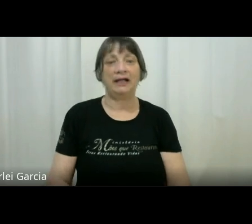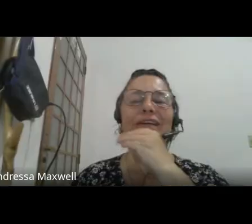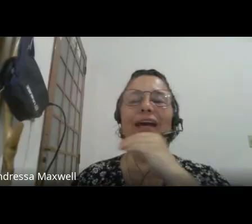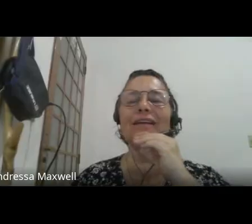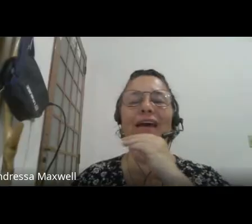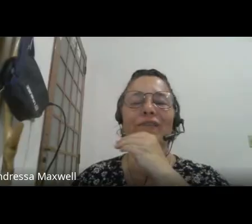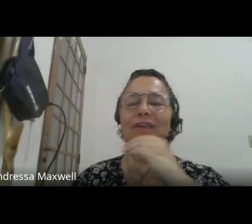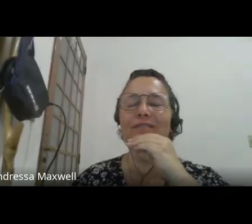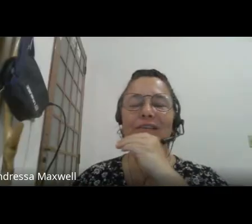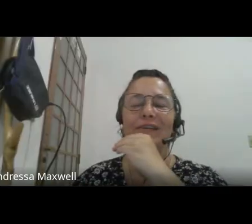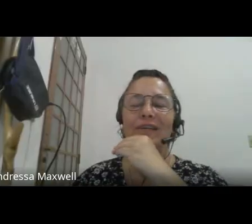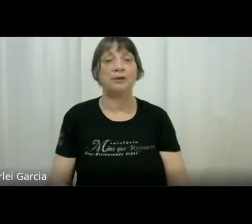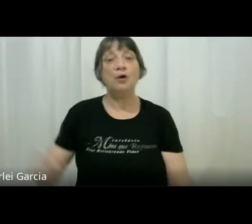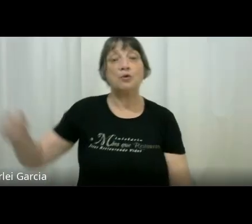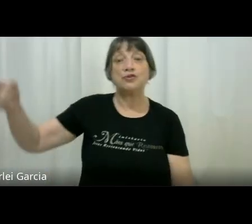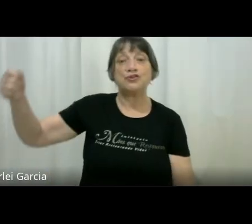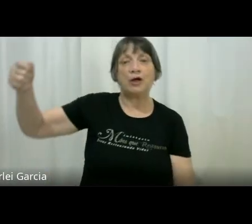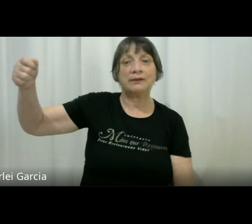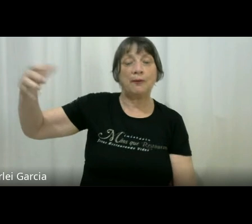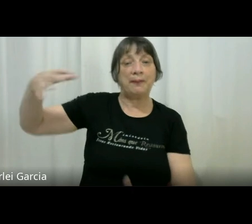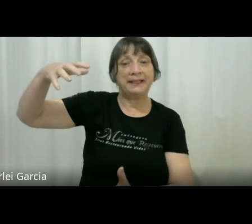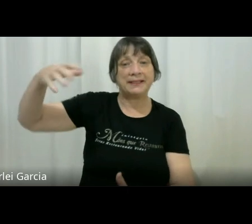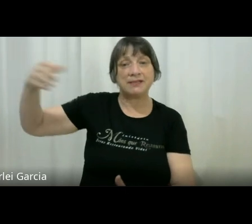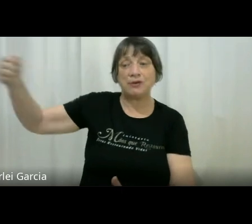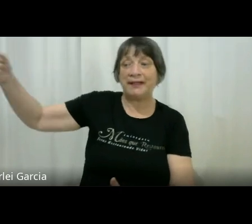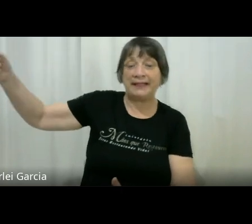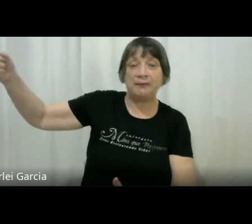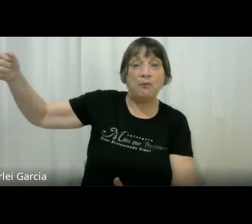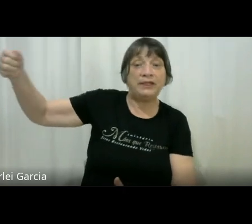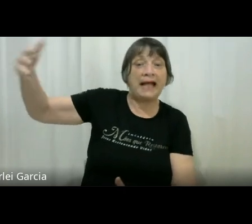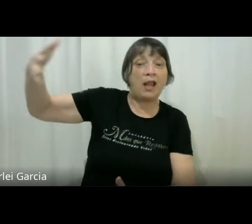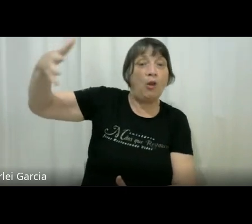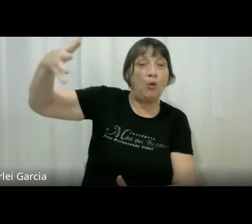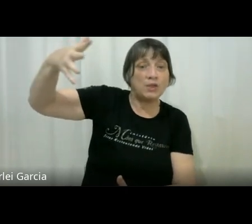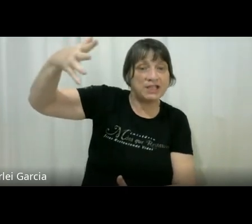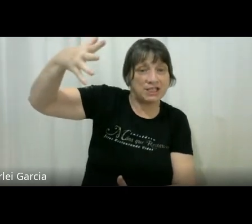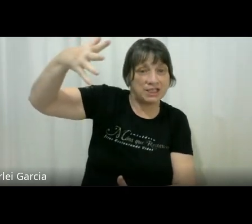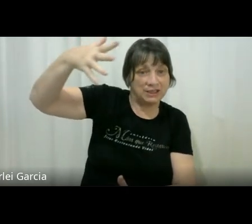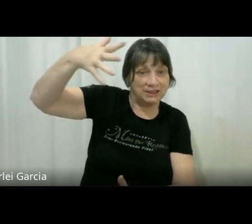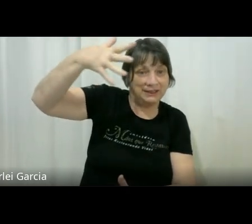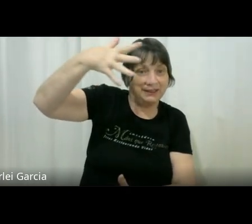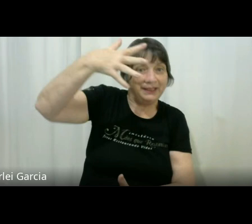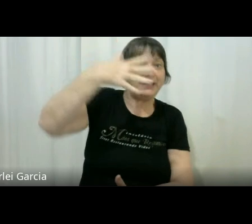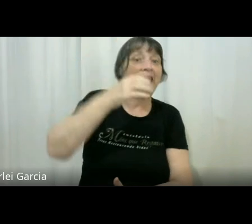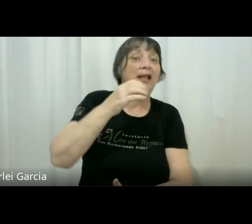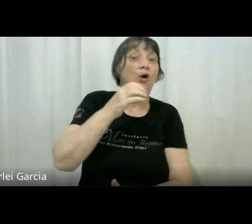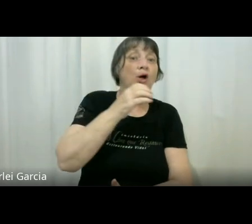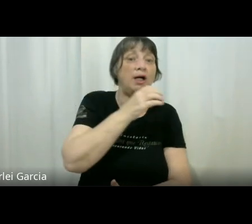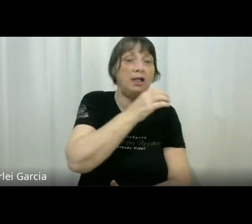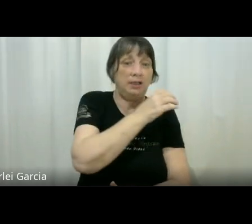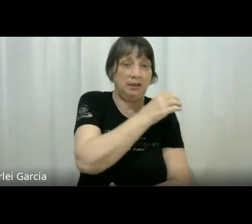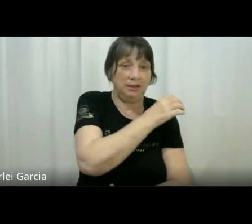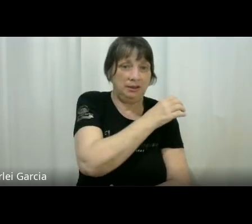Isso, assim, que a Daniela... Isso, o calor. O Sol, o planeta, o Sol, que tem muita luz e